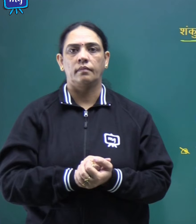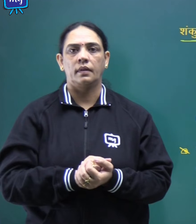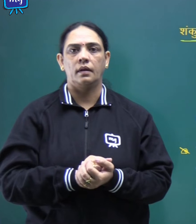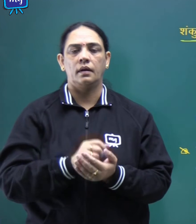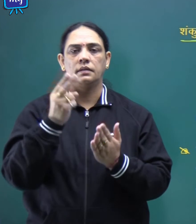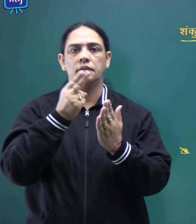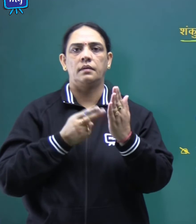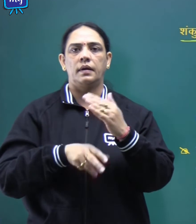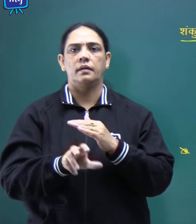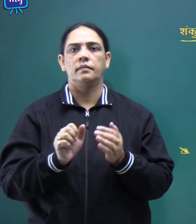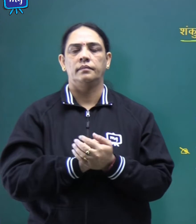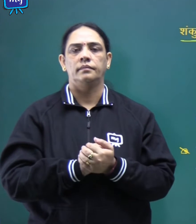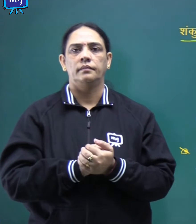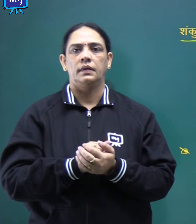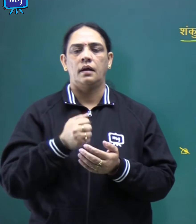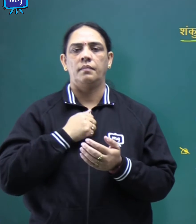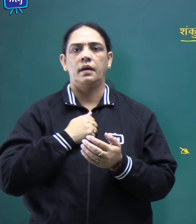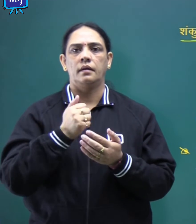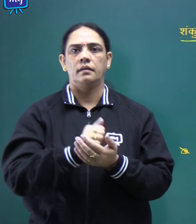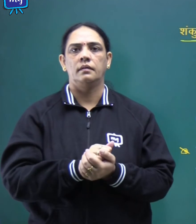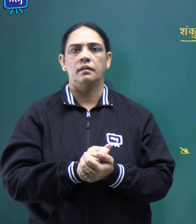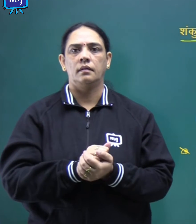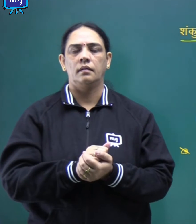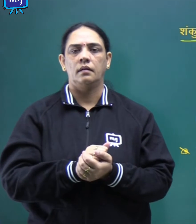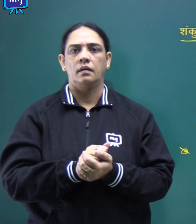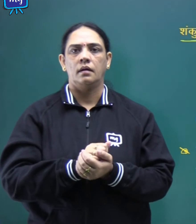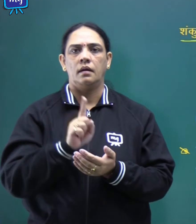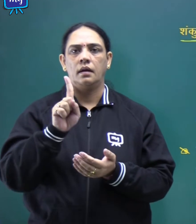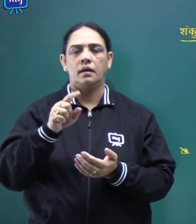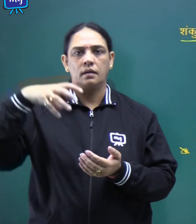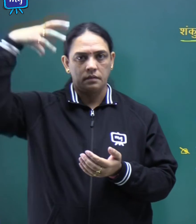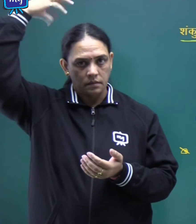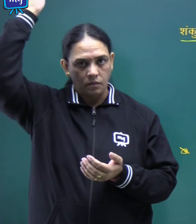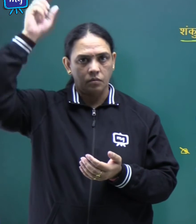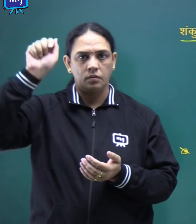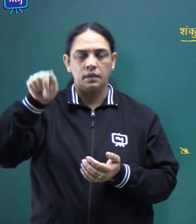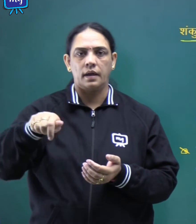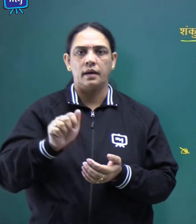चित्र में हमें एक शंकु दिया हुआ है